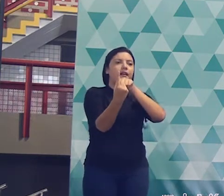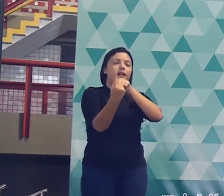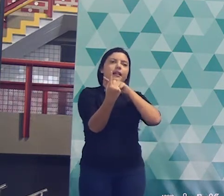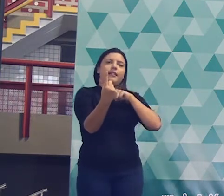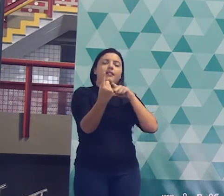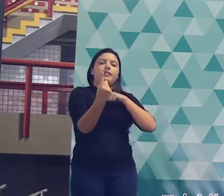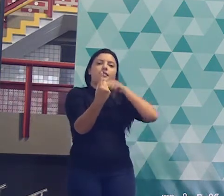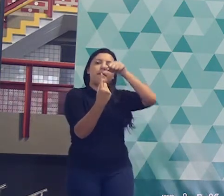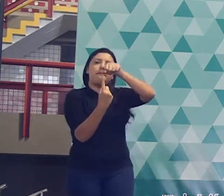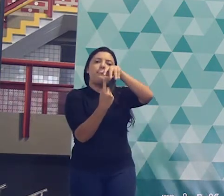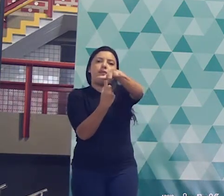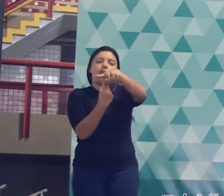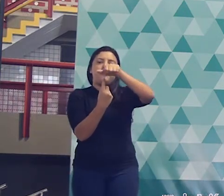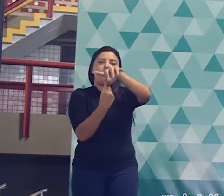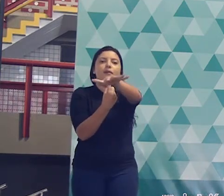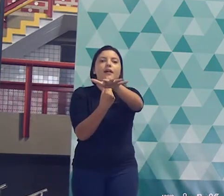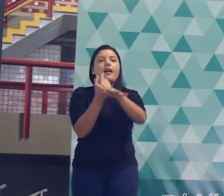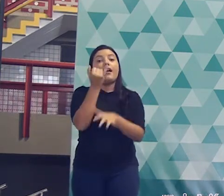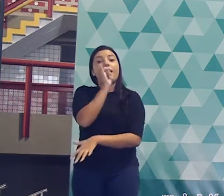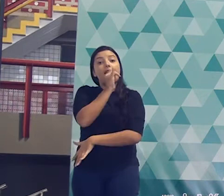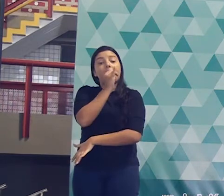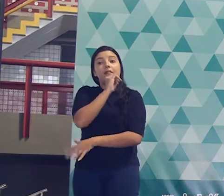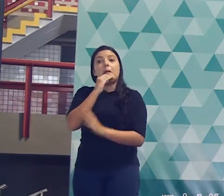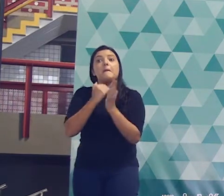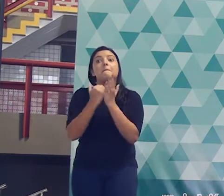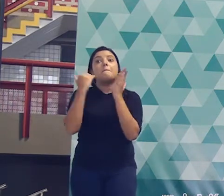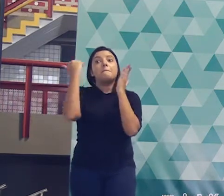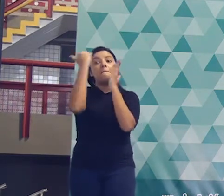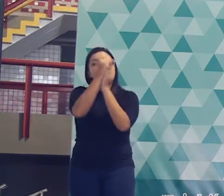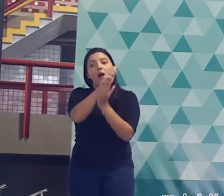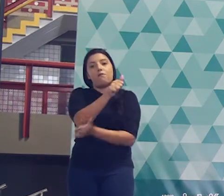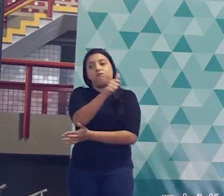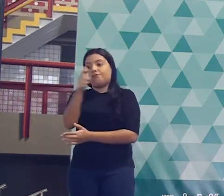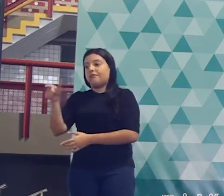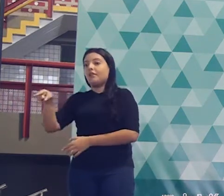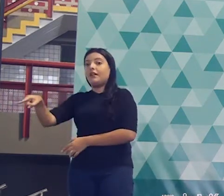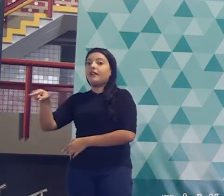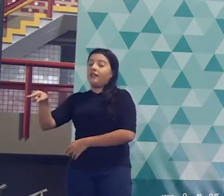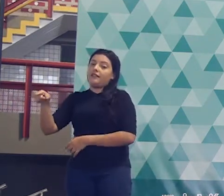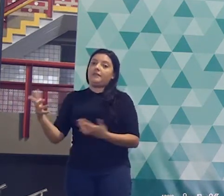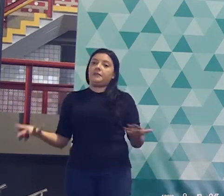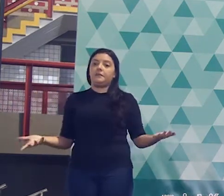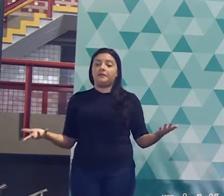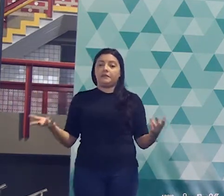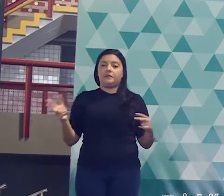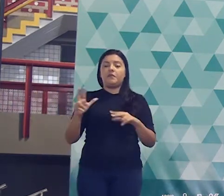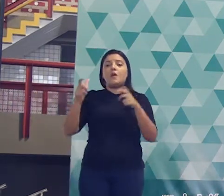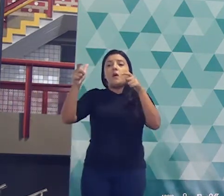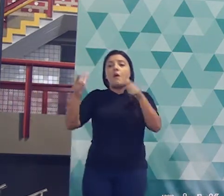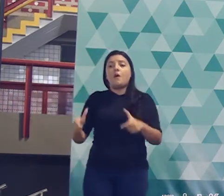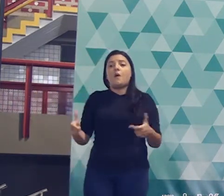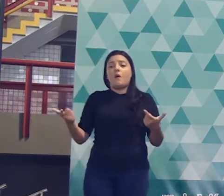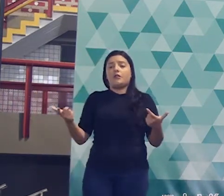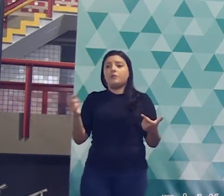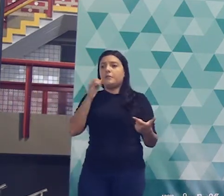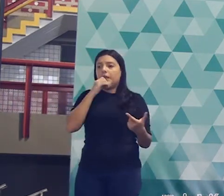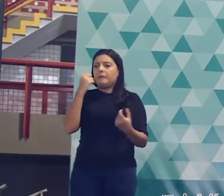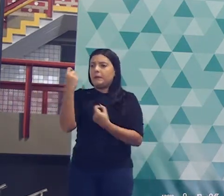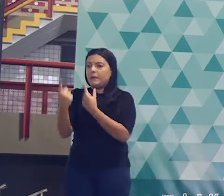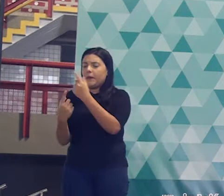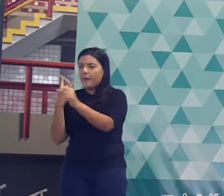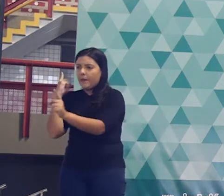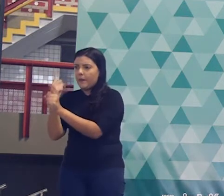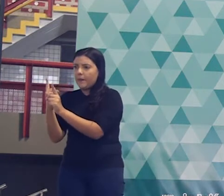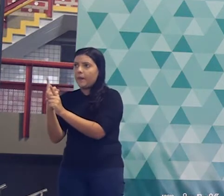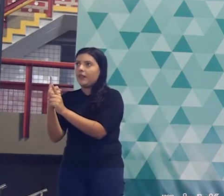uma grande quantidade de energia, maior até mesmo do que a fissão. Onde é que acontece a fusão nuclear? Com uma grande frequência?